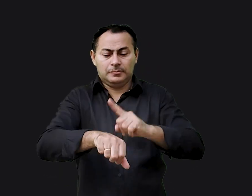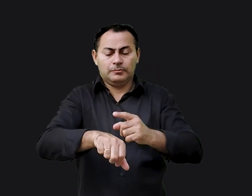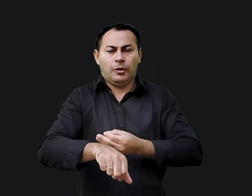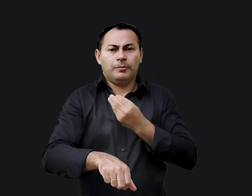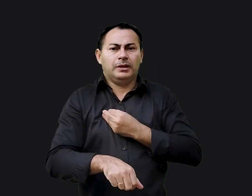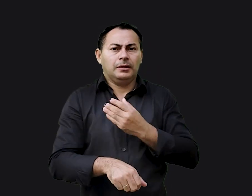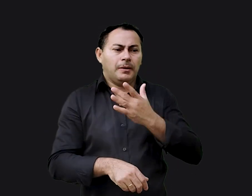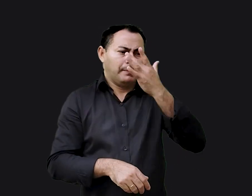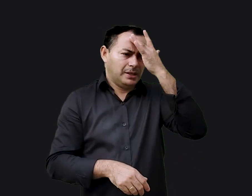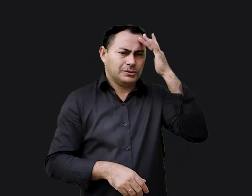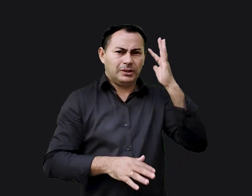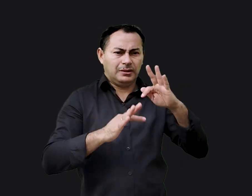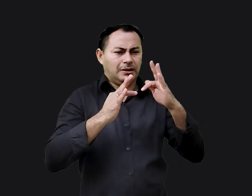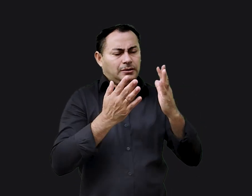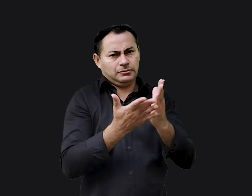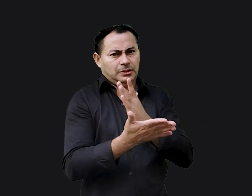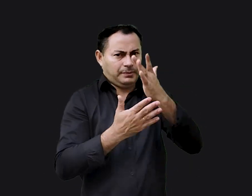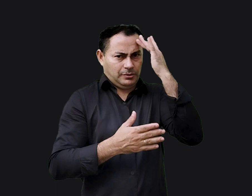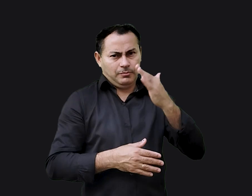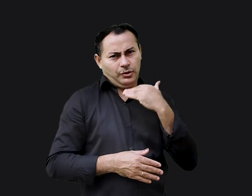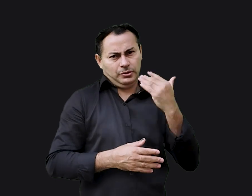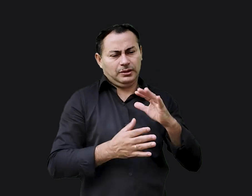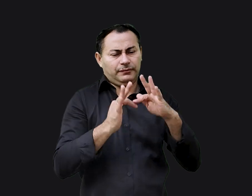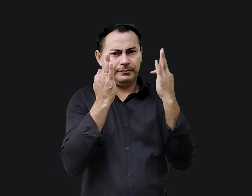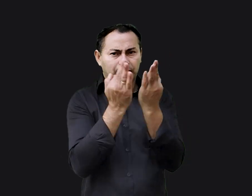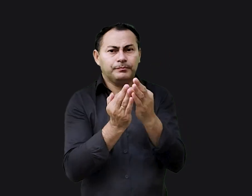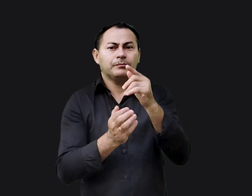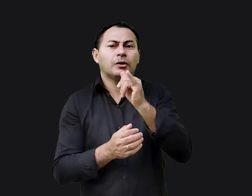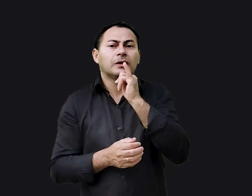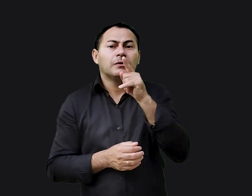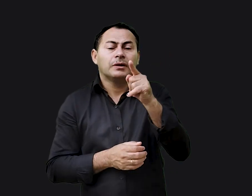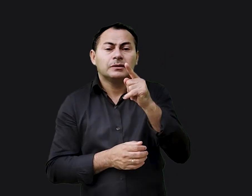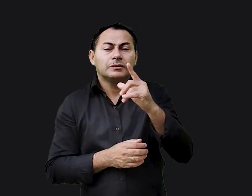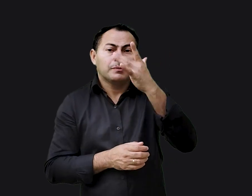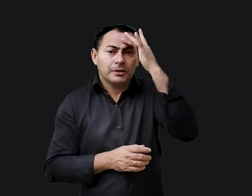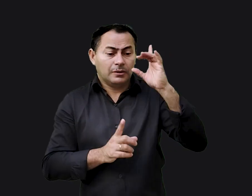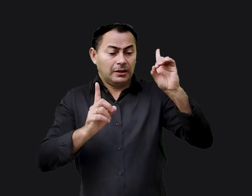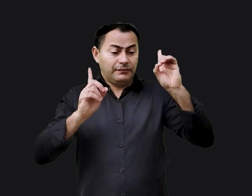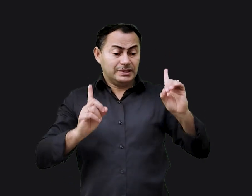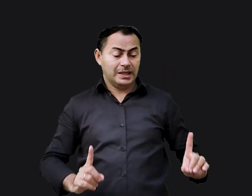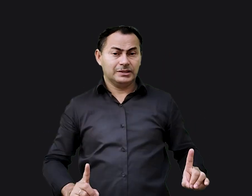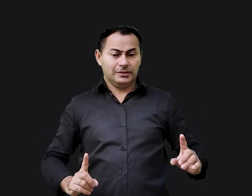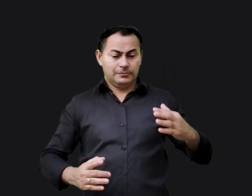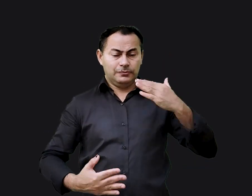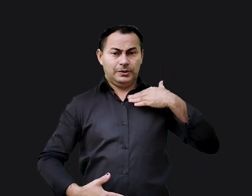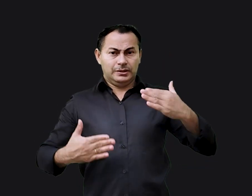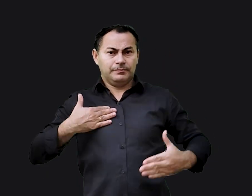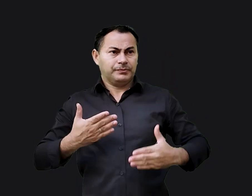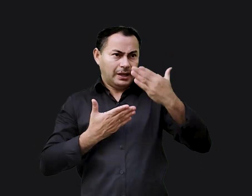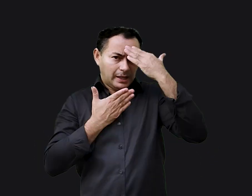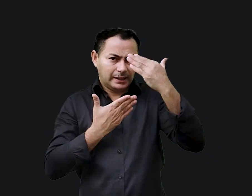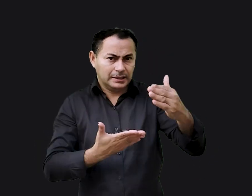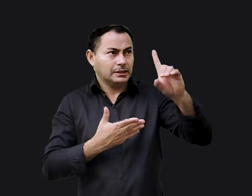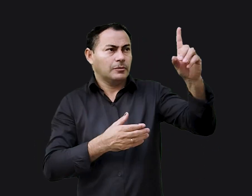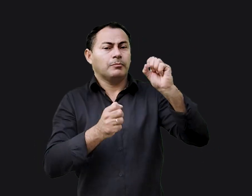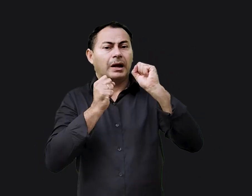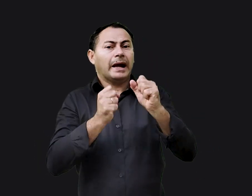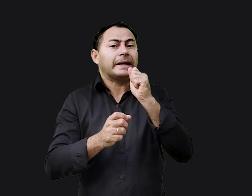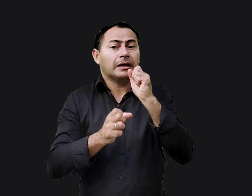para quem está passando por perdas por exemplo se você for deficiente físico agradeça a Deus pelo que você ainda pode